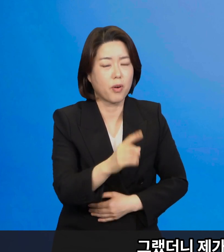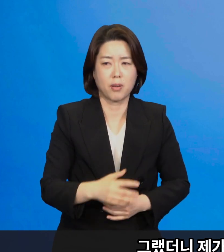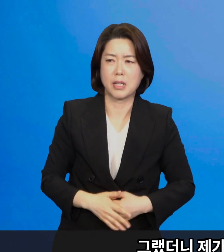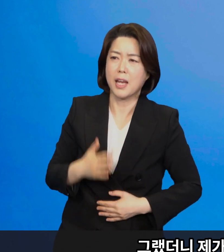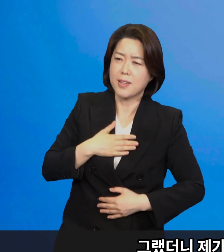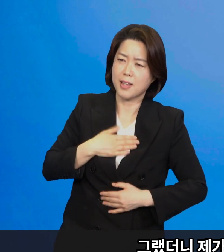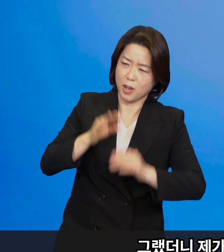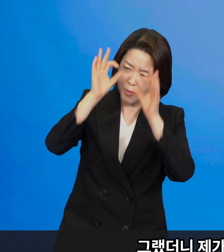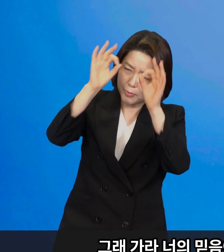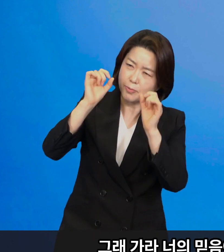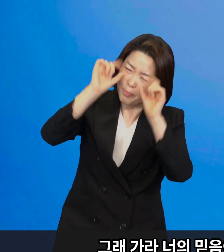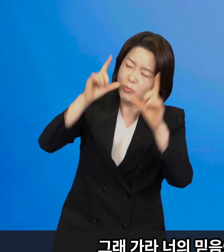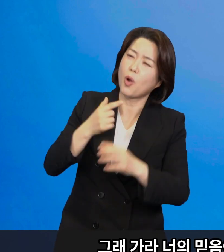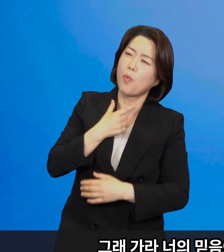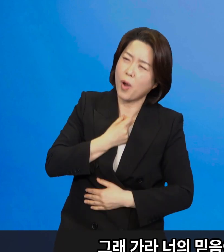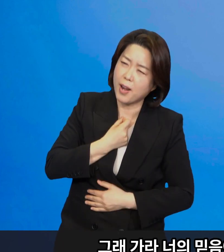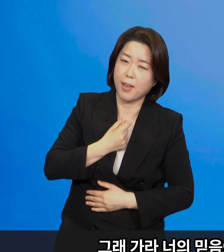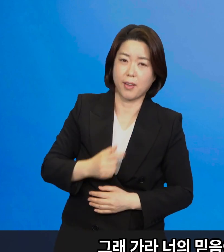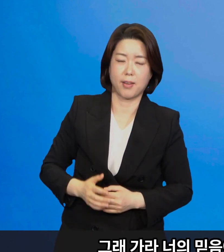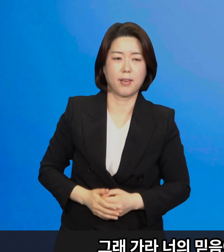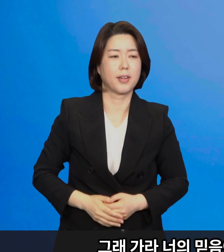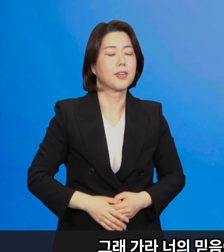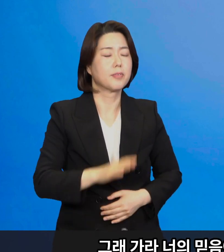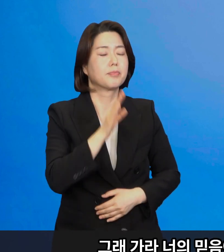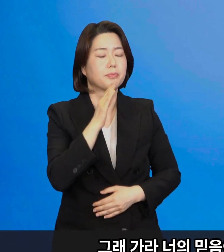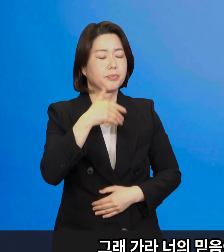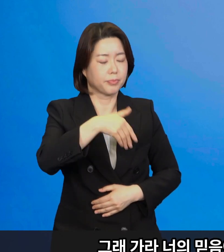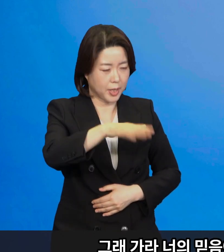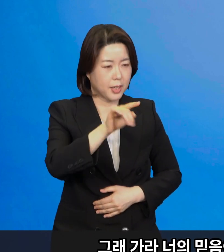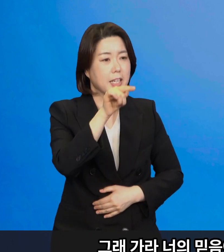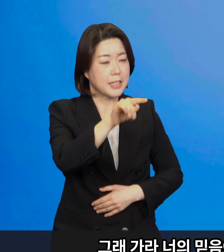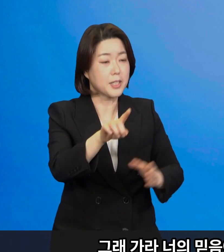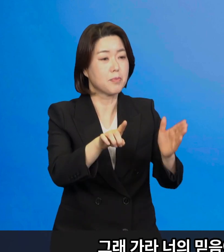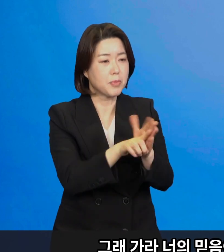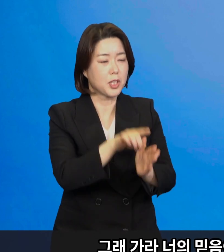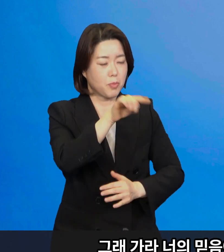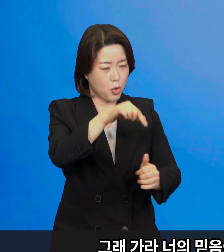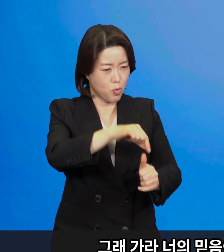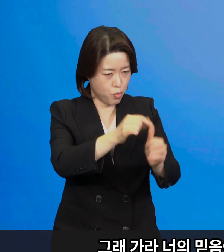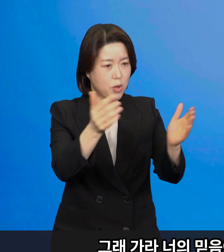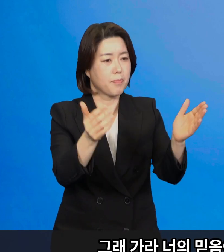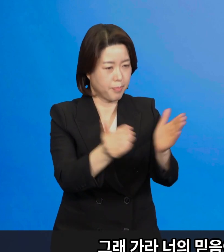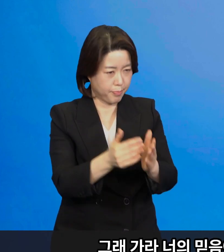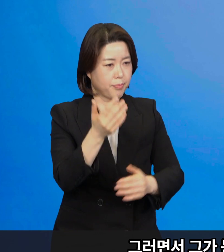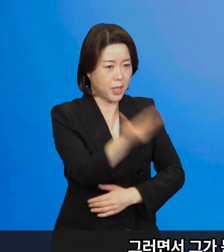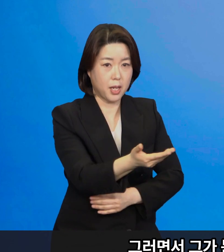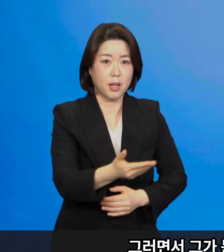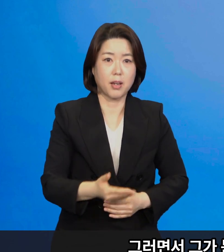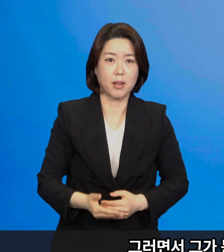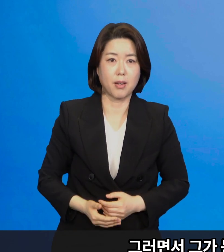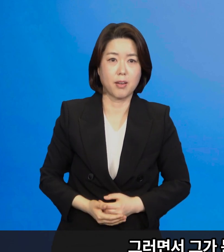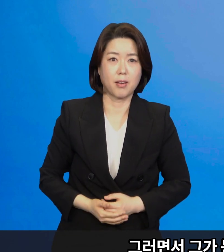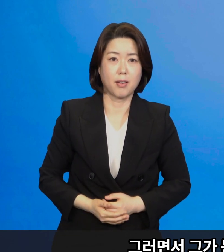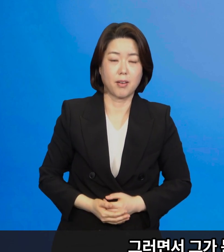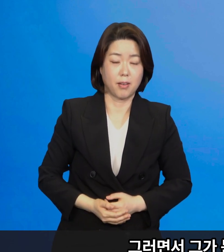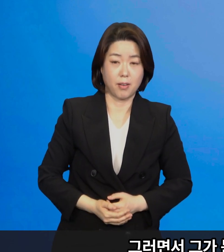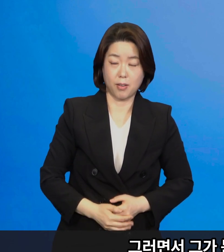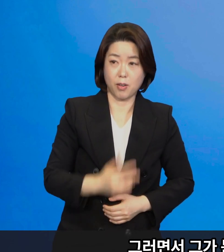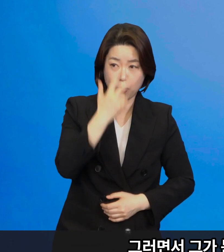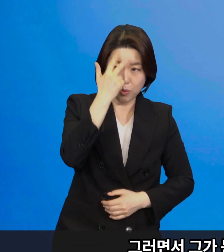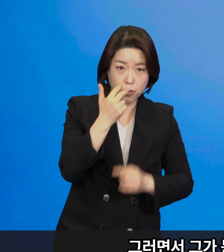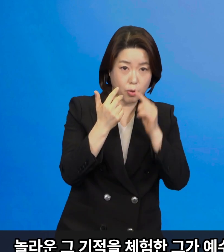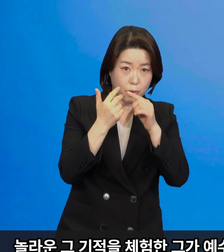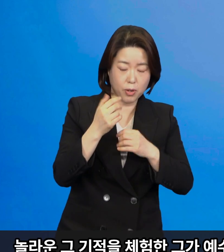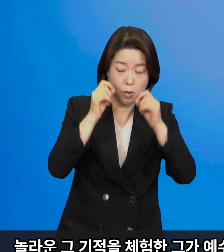보기를 원합니다. 그래 가라. 너의 믿음이 너를 구원하였느니라. 그러면서 그가 눈이 뜨여지게